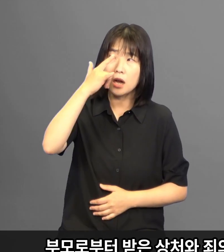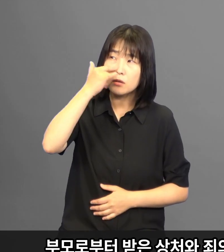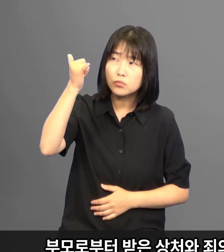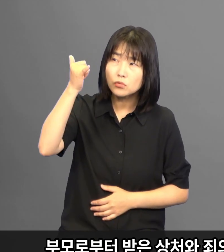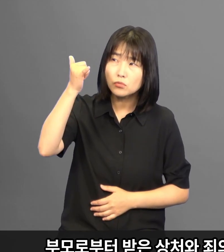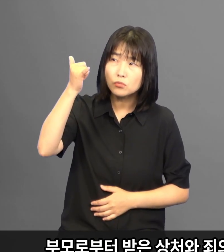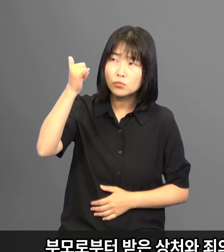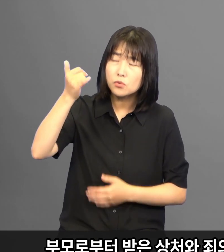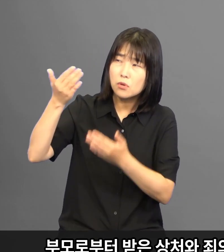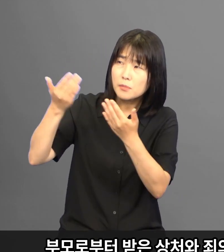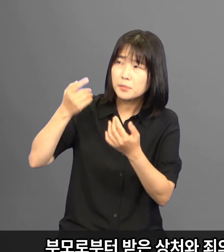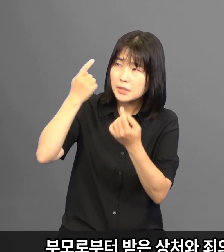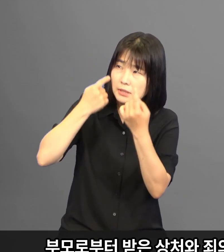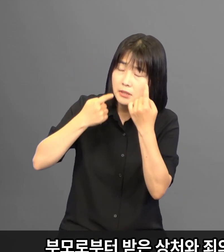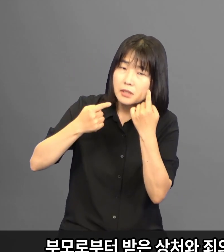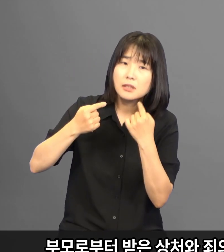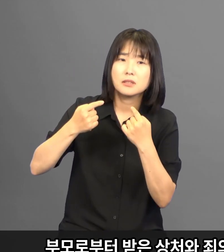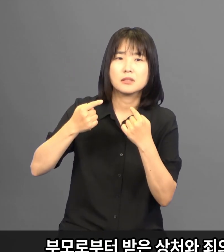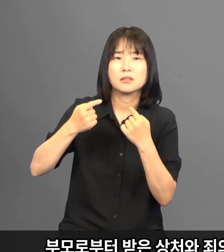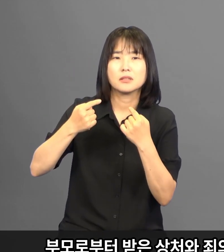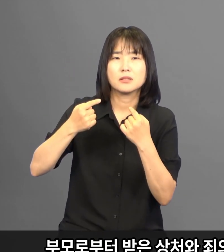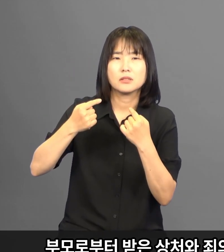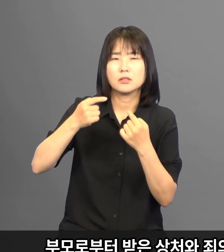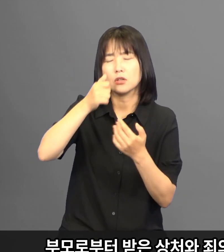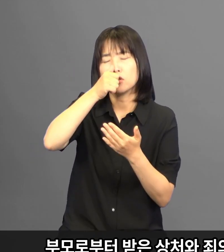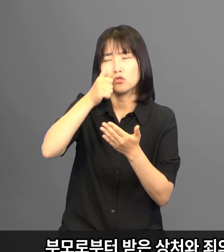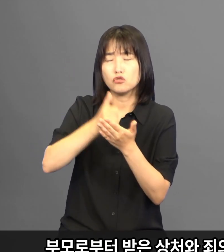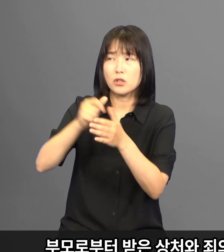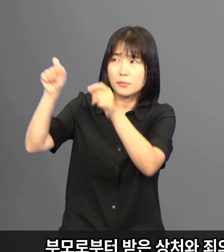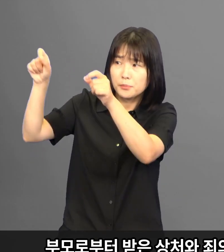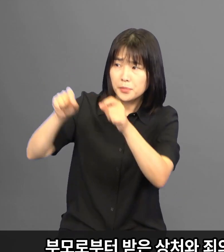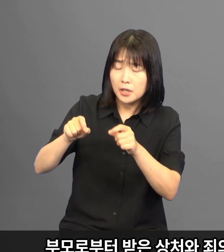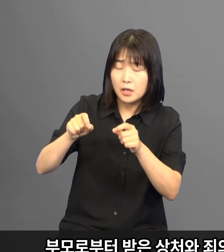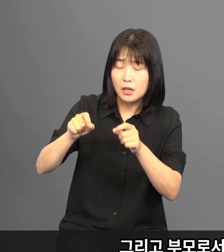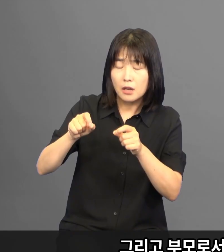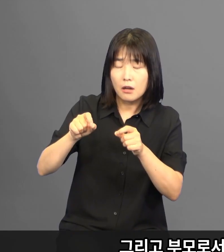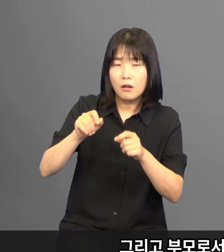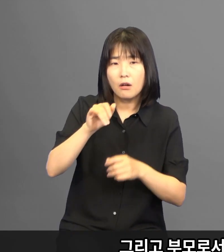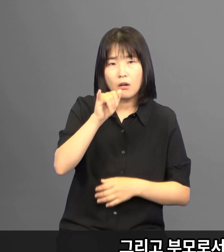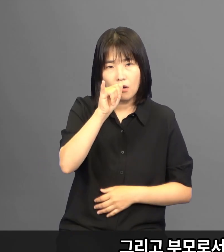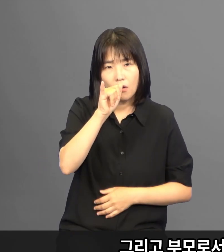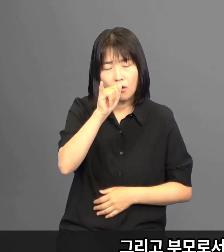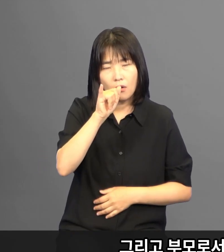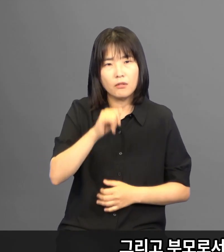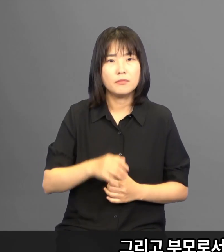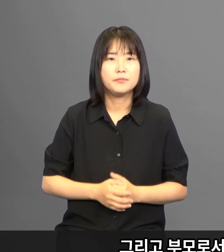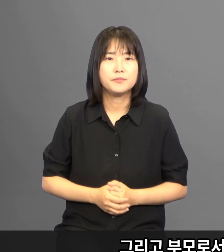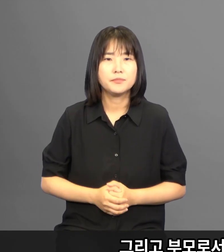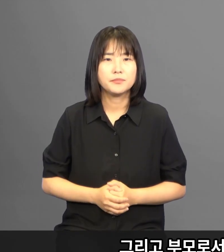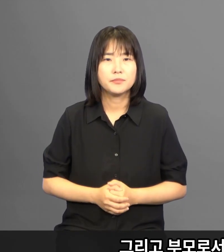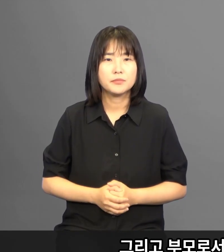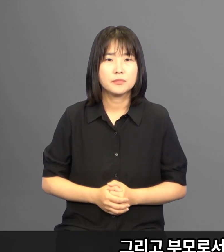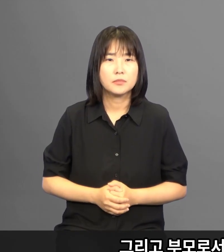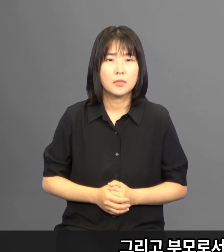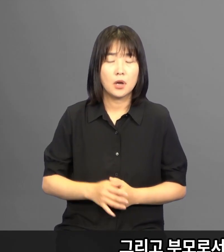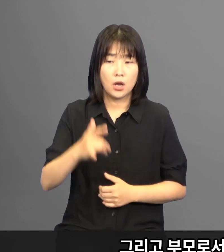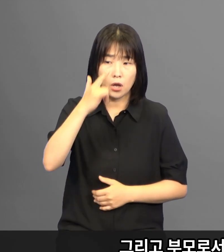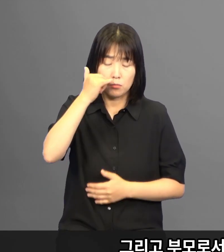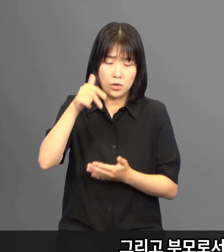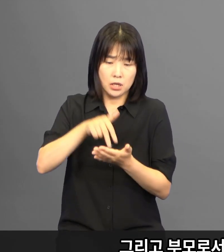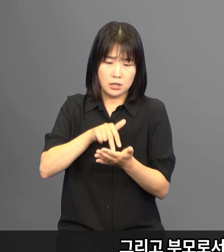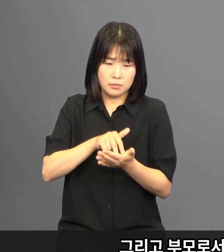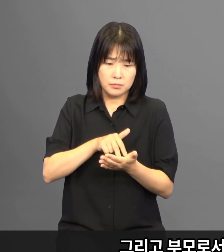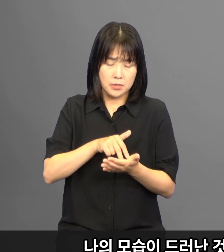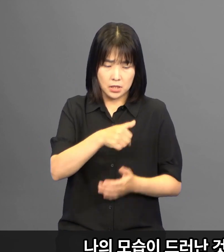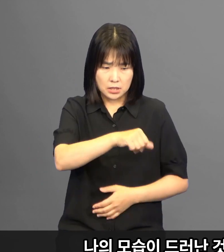부모로부터 받은 상처와 죄의 대물림이 있는 분들이 계실까요? 그리고 부모로서 어떤 자녀의